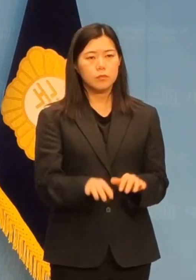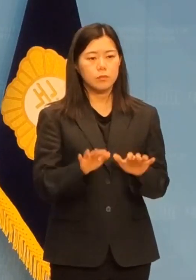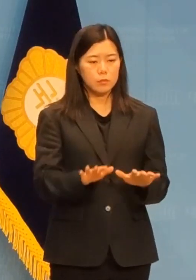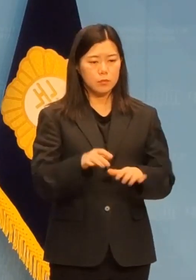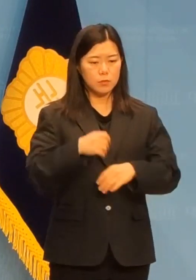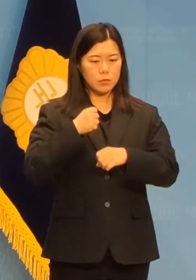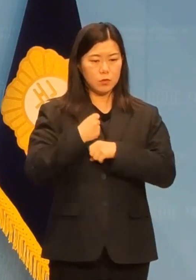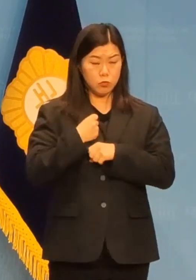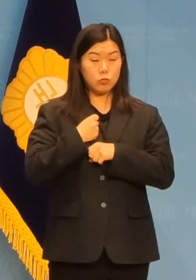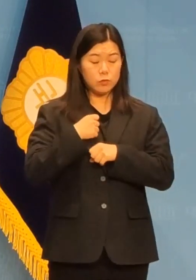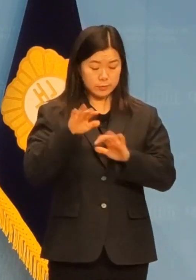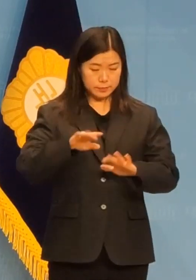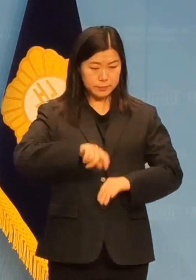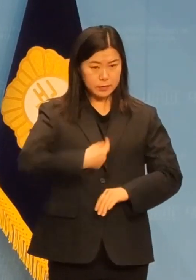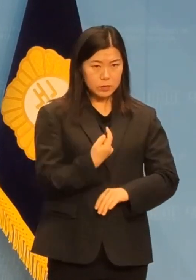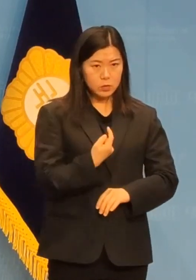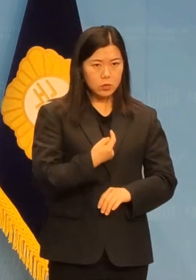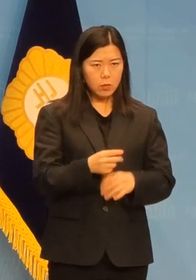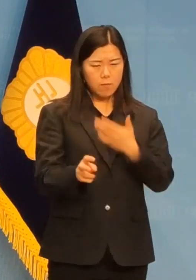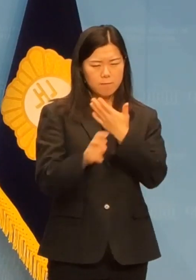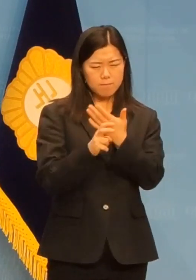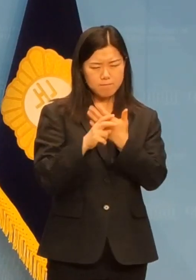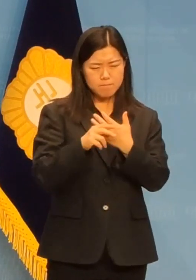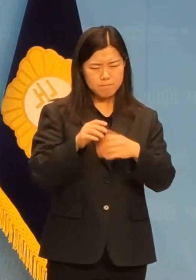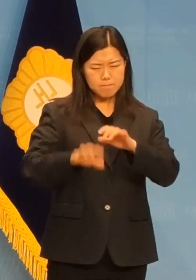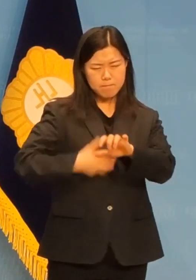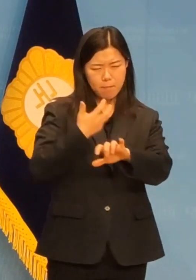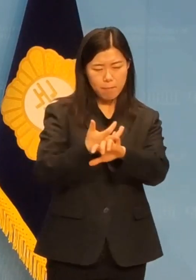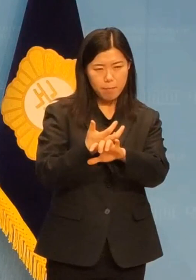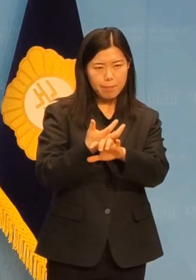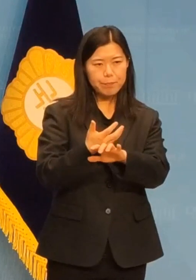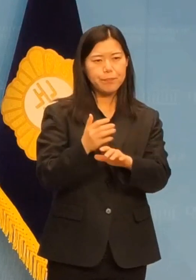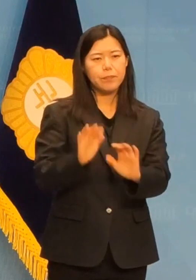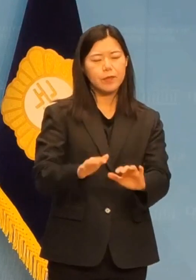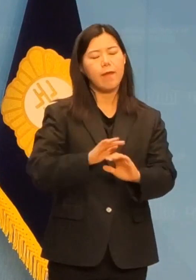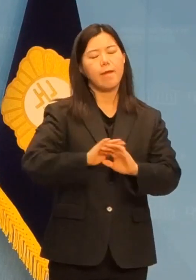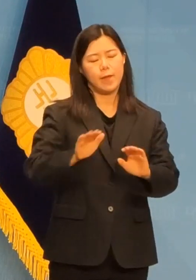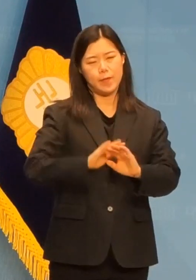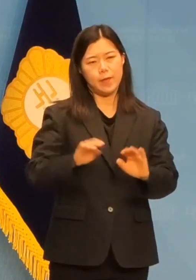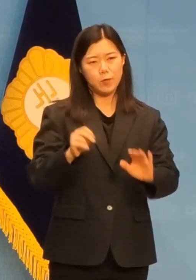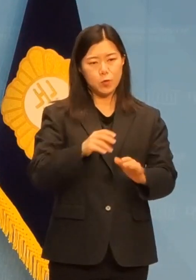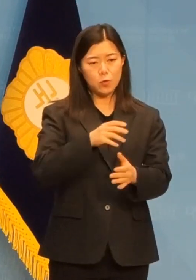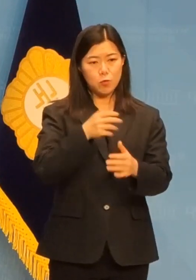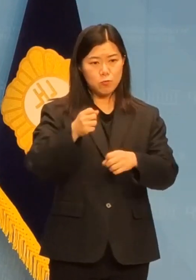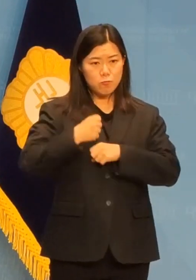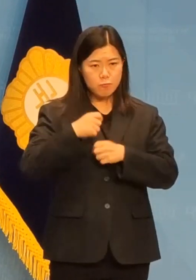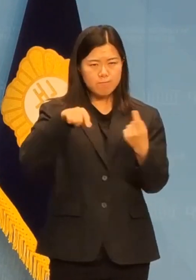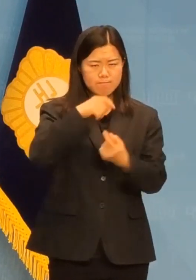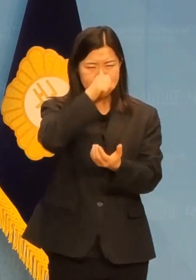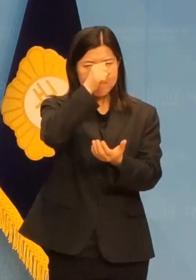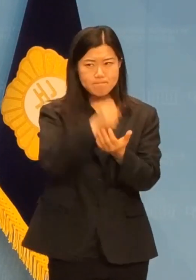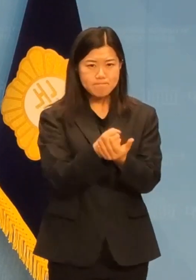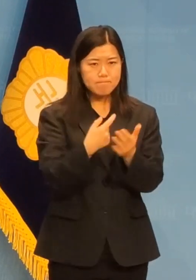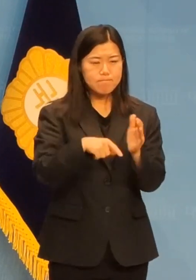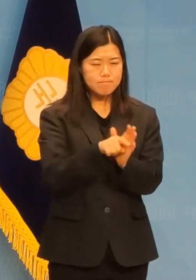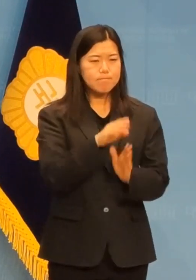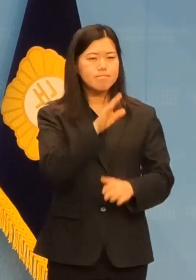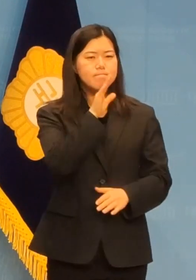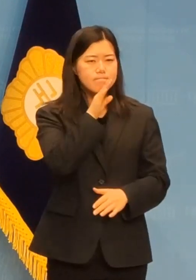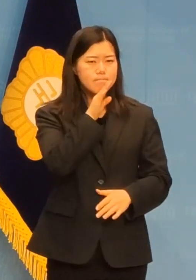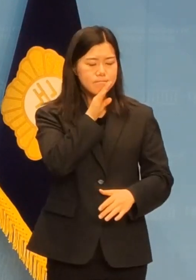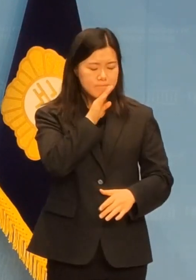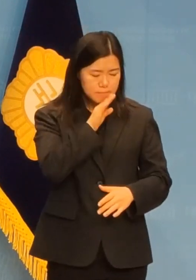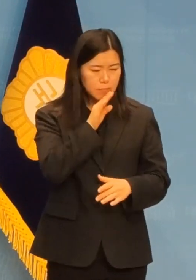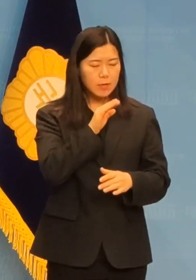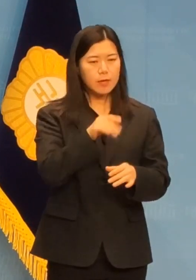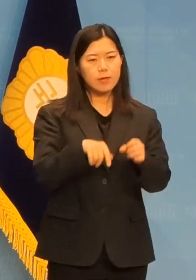이제 군 스스로 불법 비상계엄을 극복하고 군 정상화로 나갈 의지와 진정성을